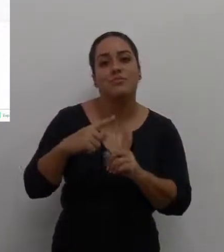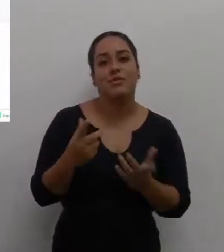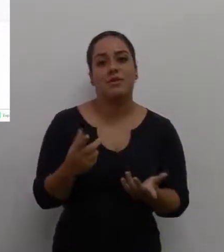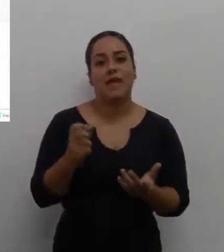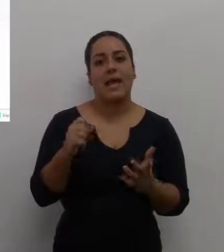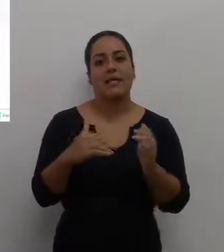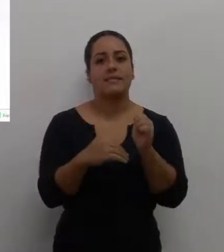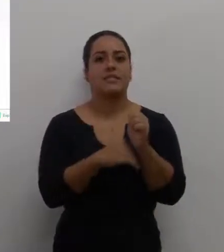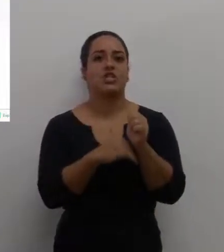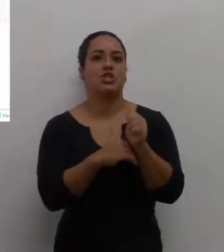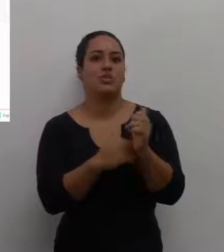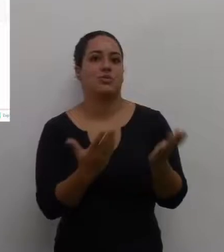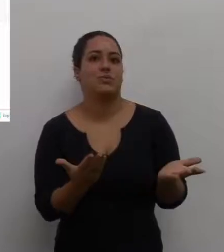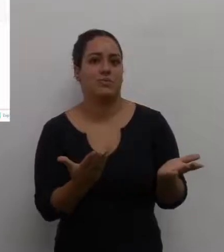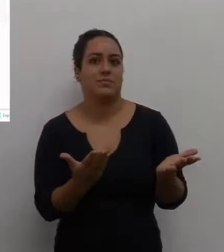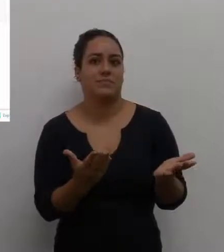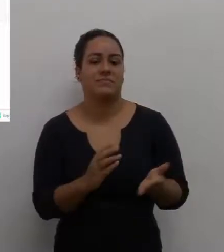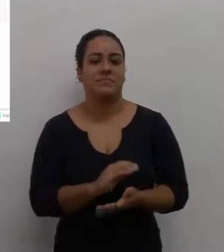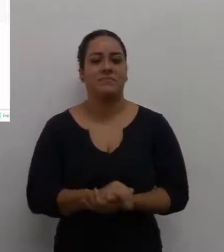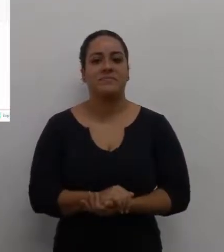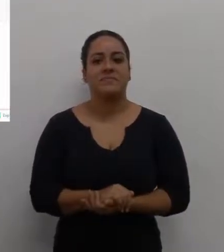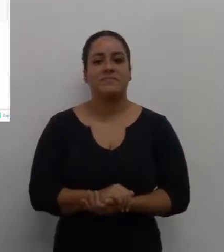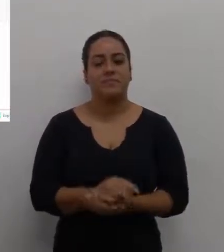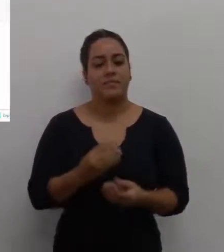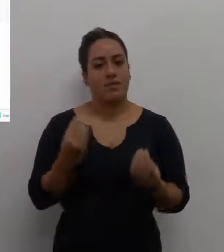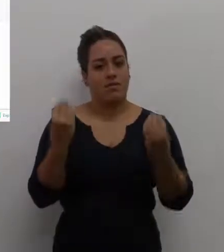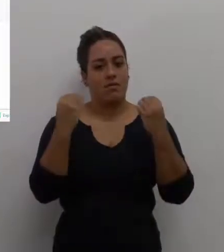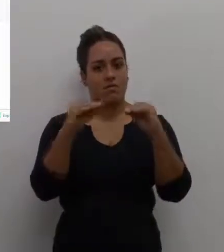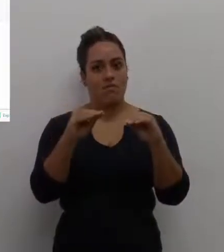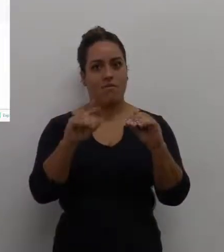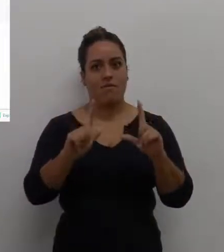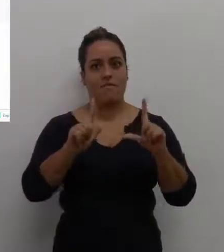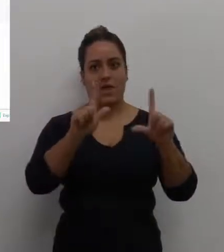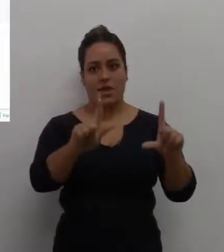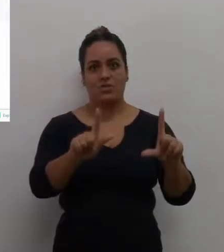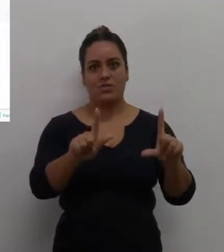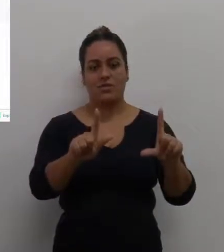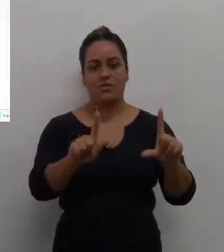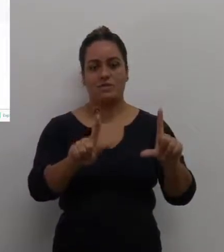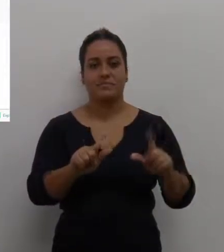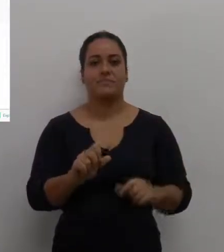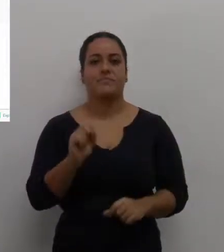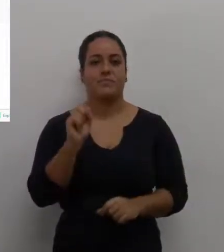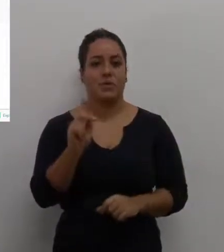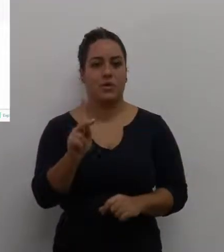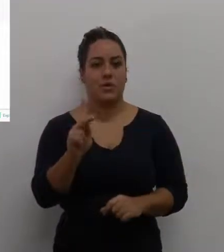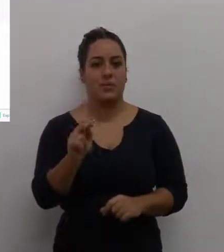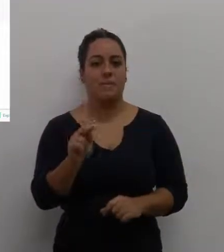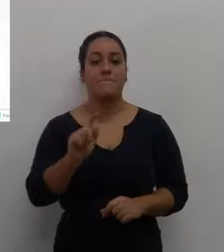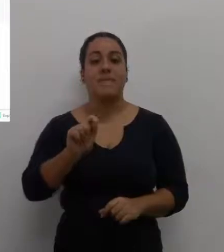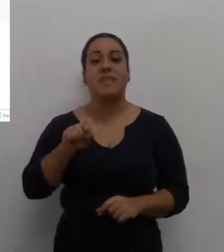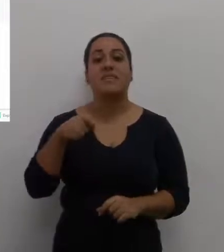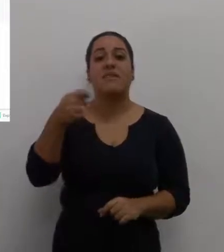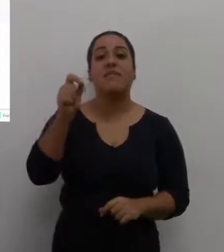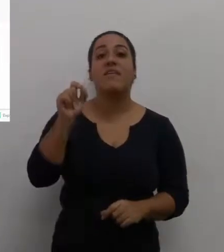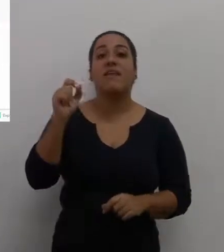tipo sigilo. Vou aplicar na página, ok? Vou definir